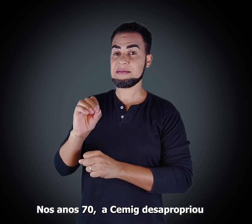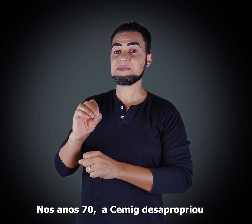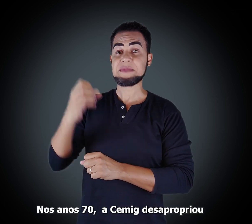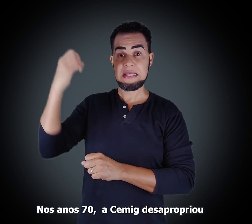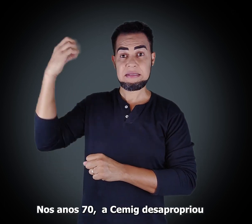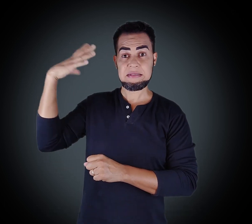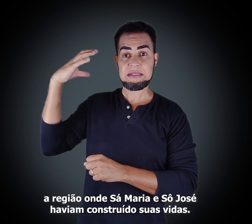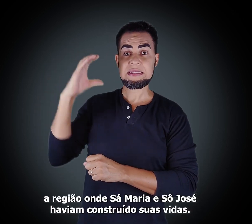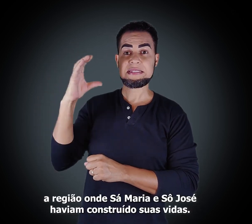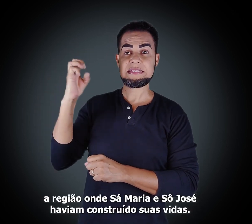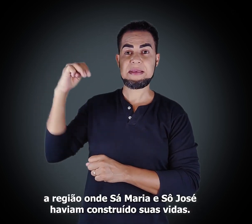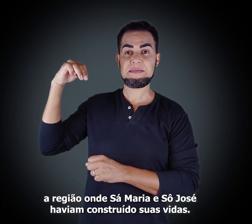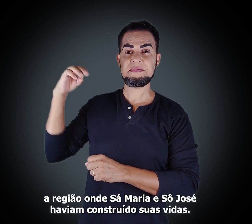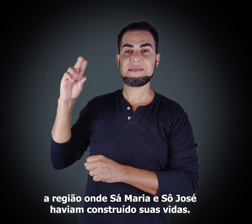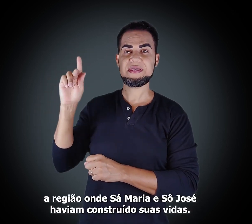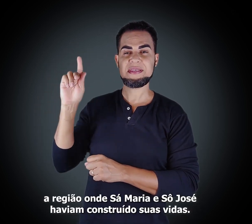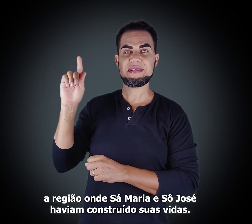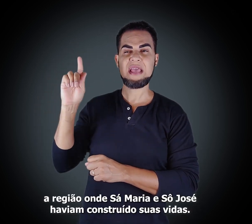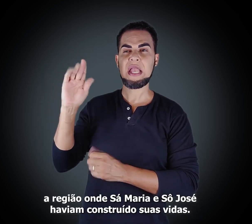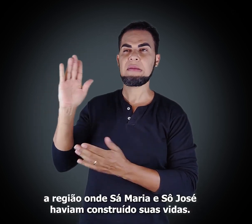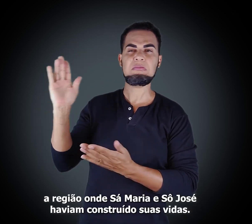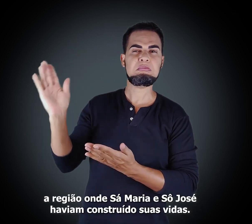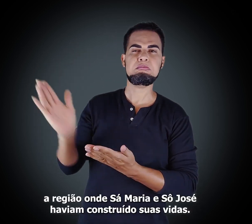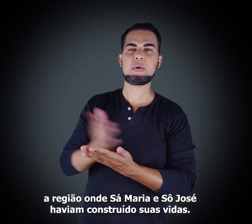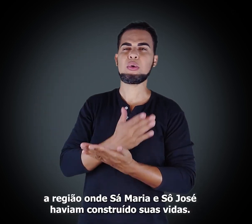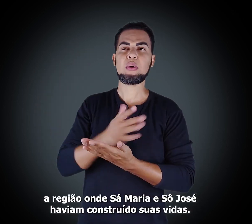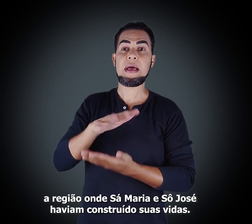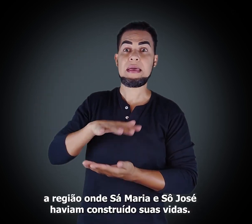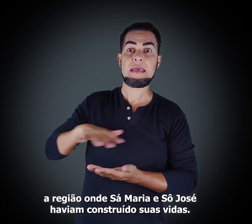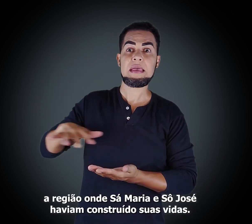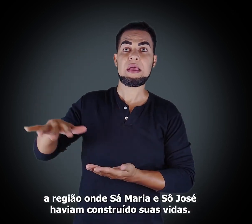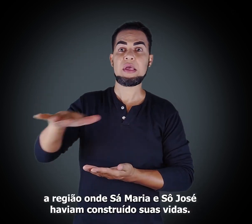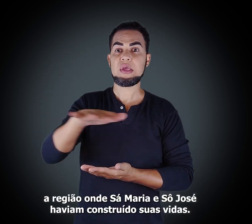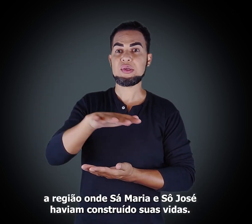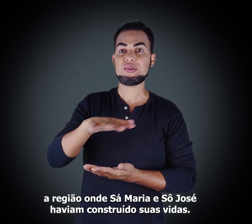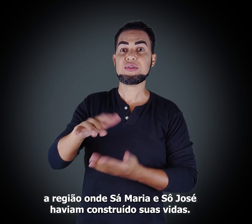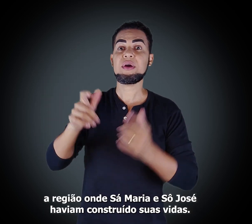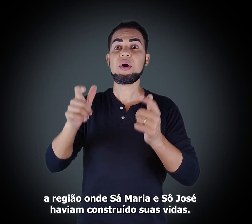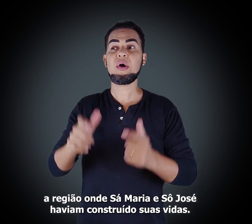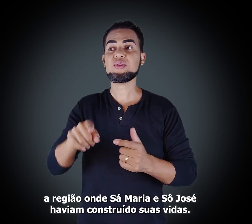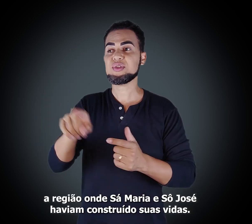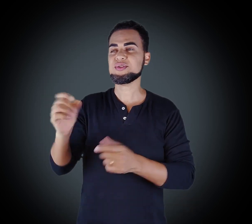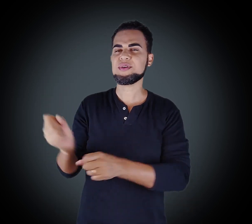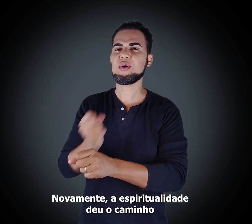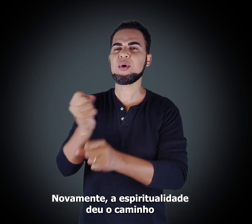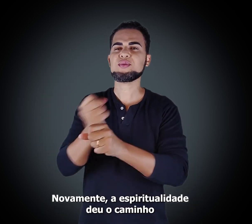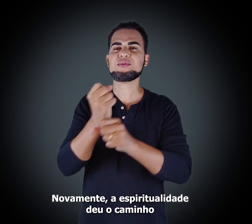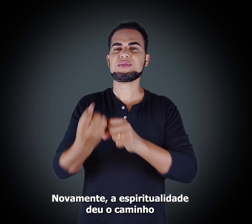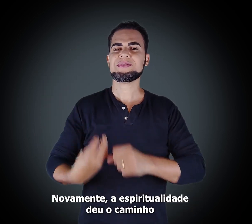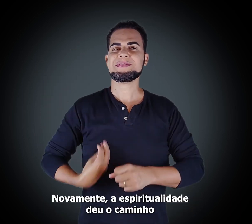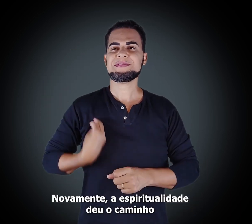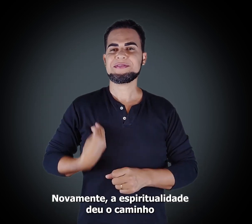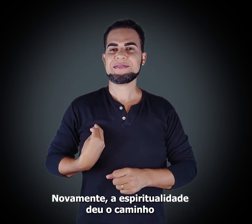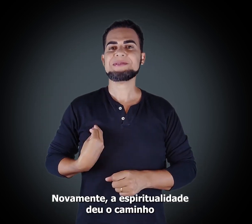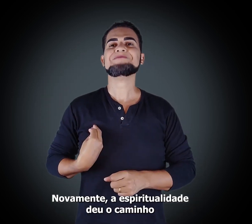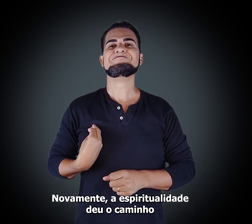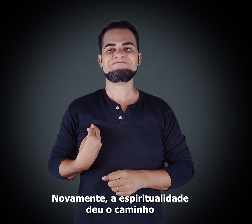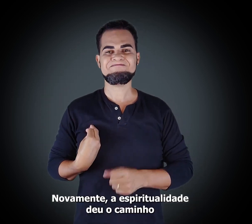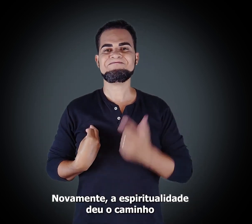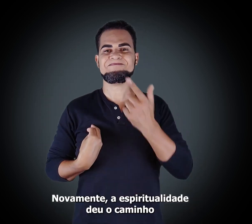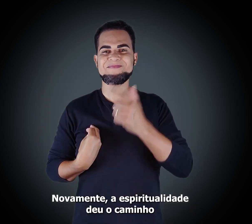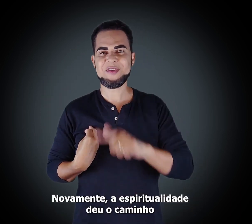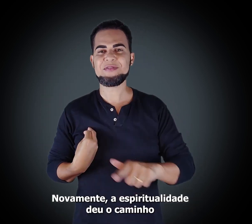CEMIG desapropriou a região onde Samaria e São José haviam construído suas vidas. Novamente,